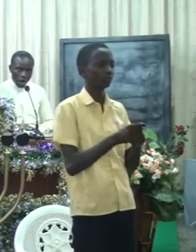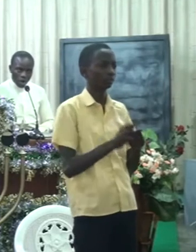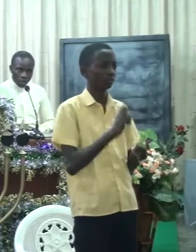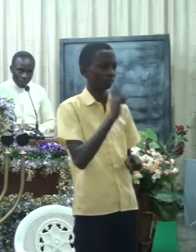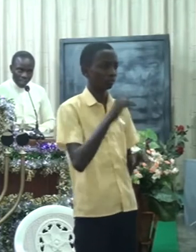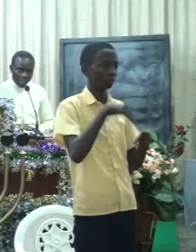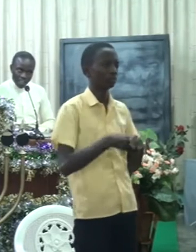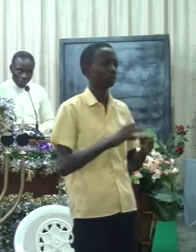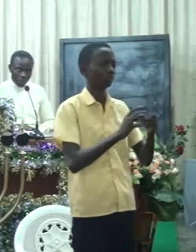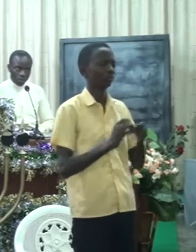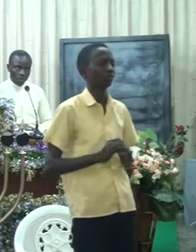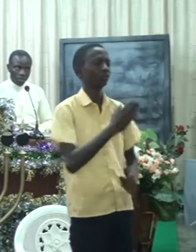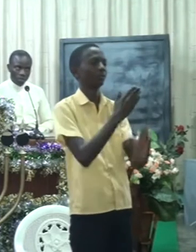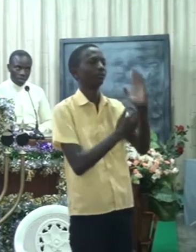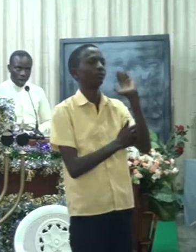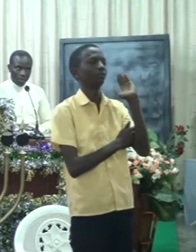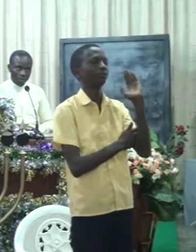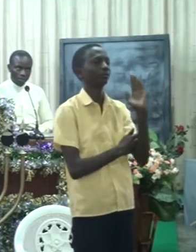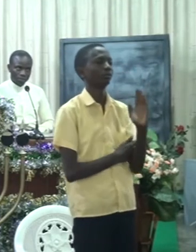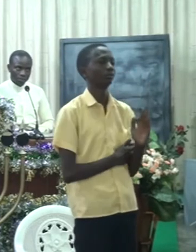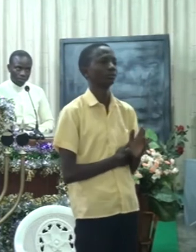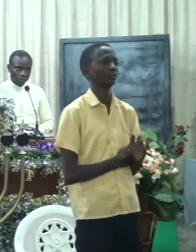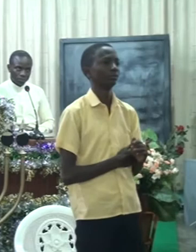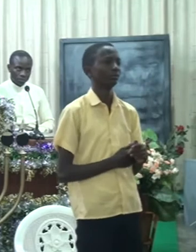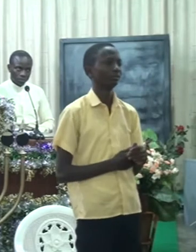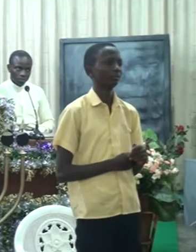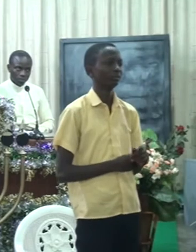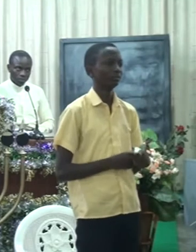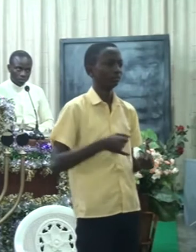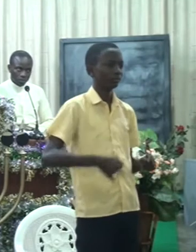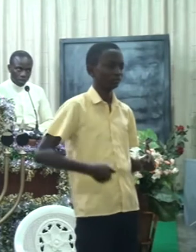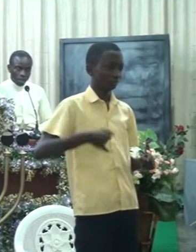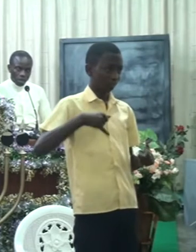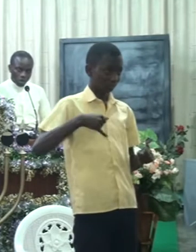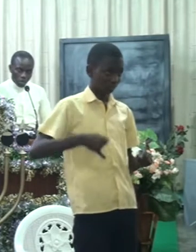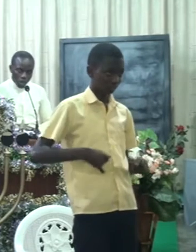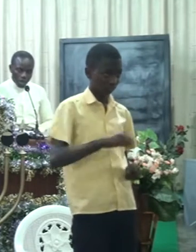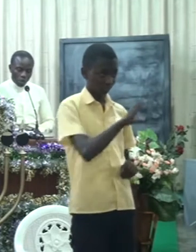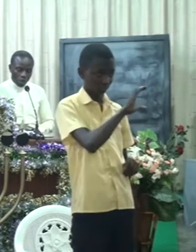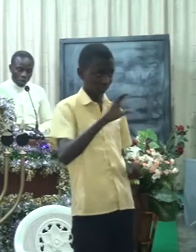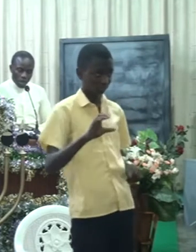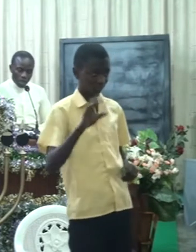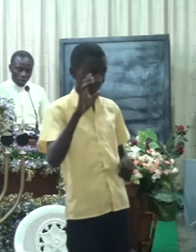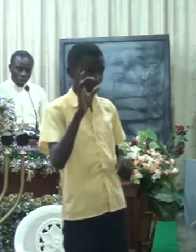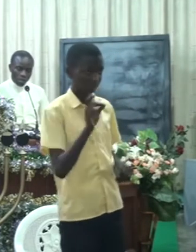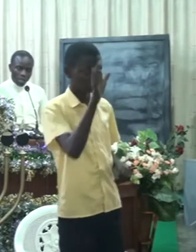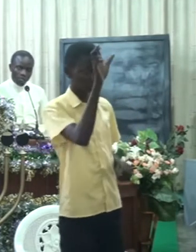la parole de vérité de Dieu. Amen. Jean chapitre 8 à partir du verset